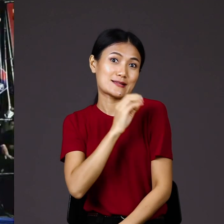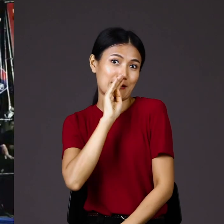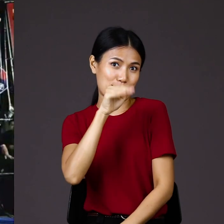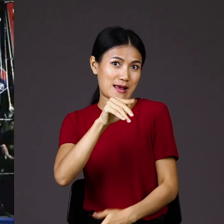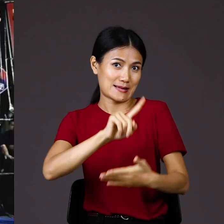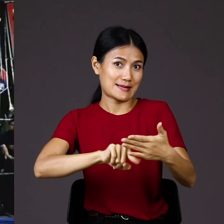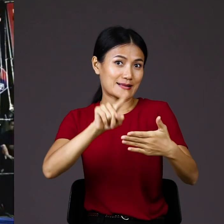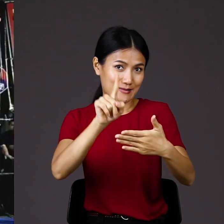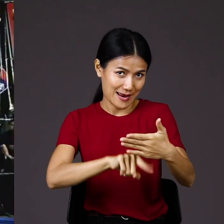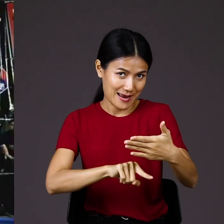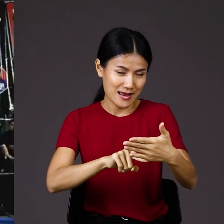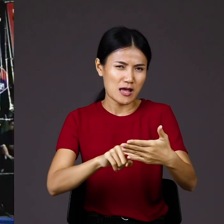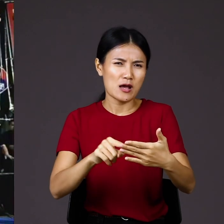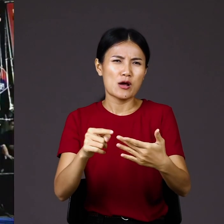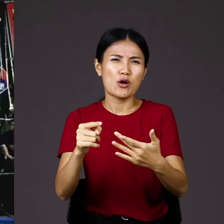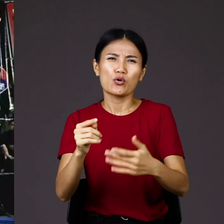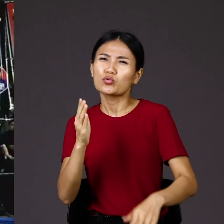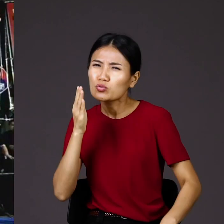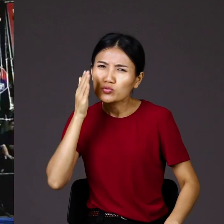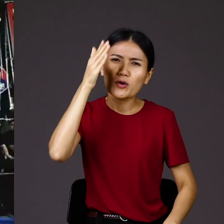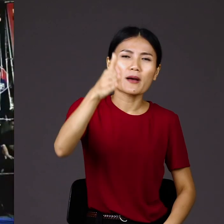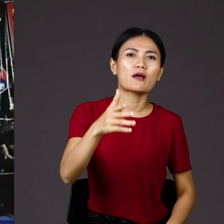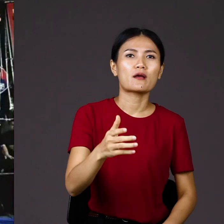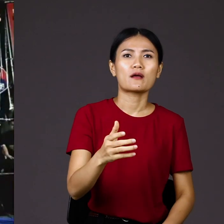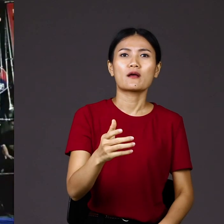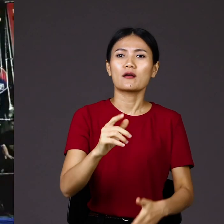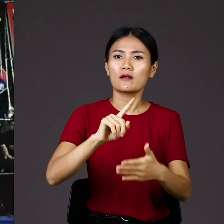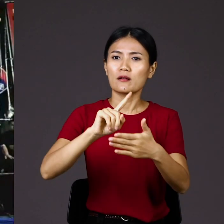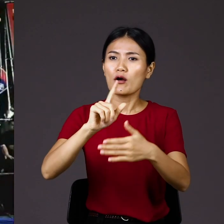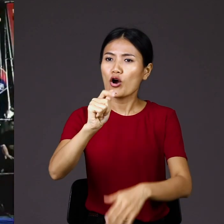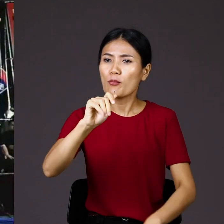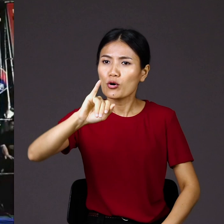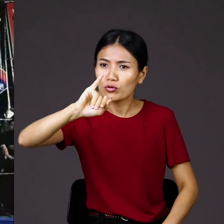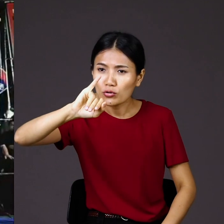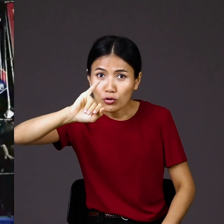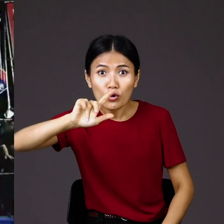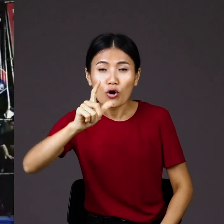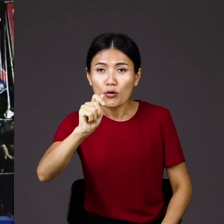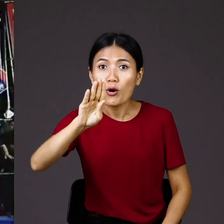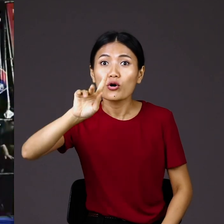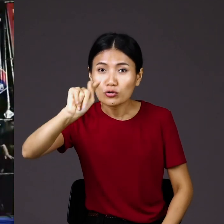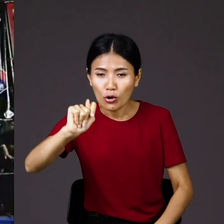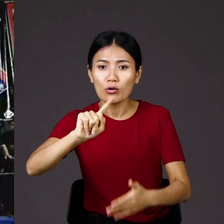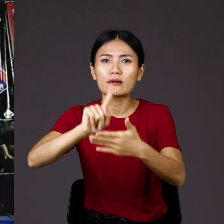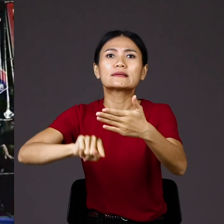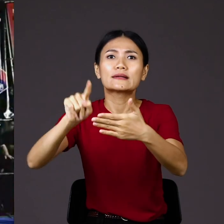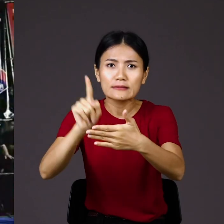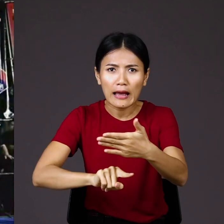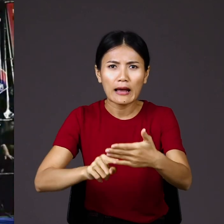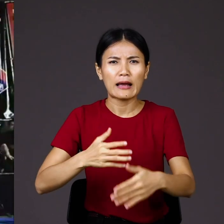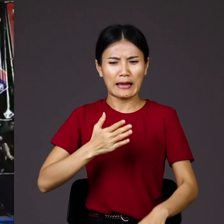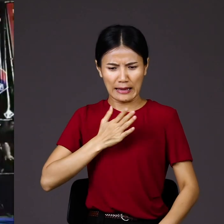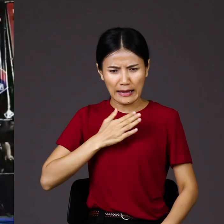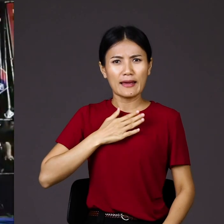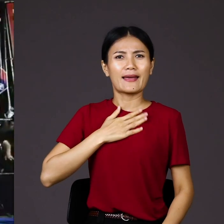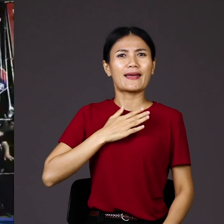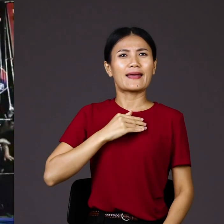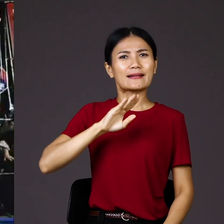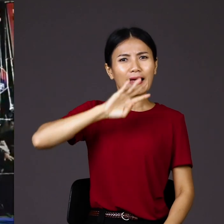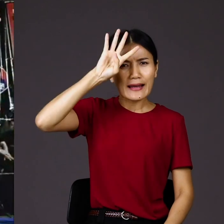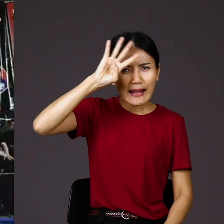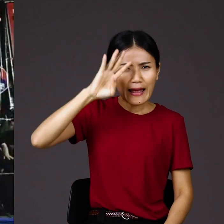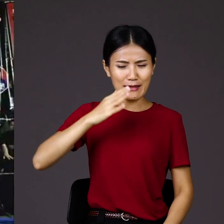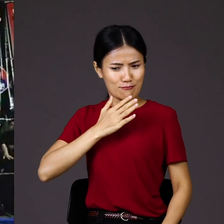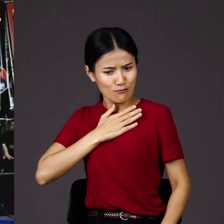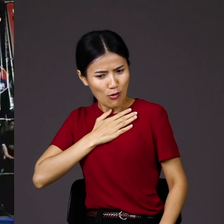าลมาเดี๋ยวผ่านไปสัก 2-3 เดือนอบต.มาพี่น้องก็จะได้เห็นธนาธรปิยบุตรพรรณิกาไปเป็นผู้ช่ว